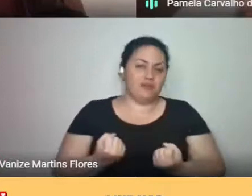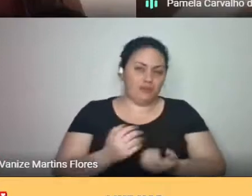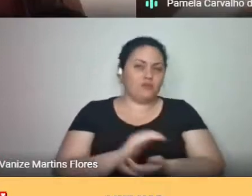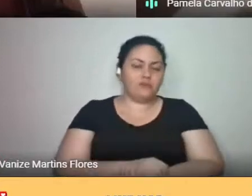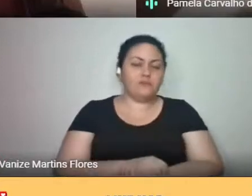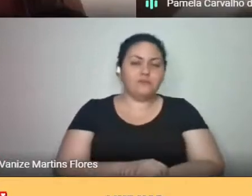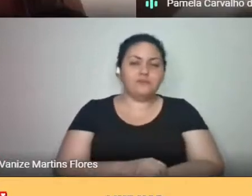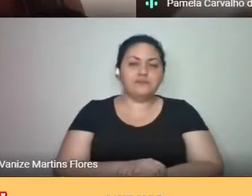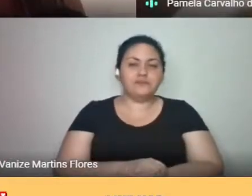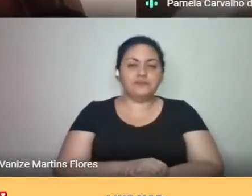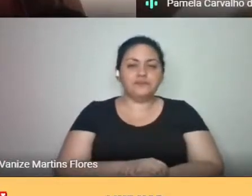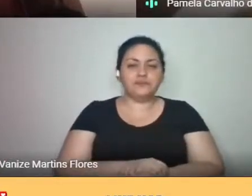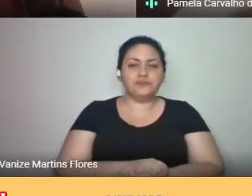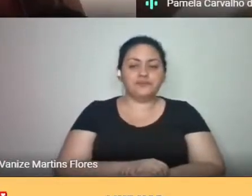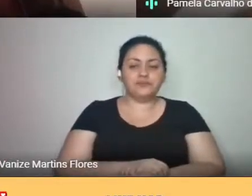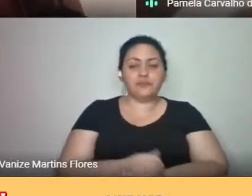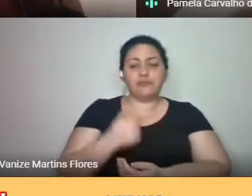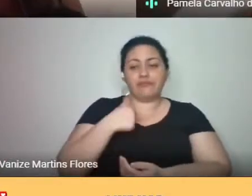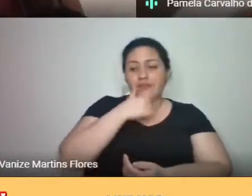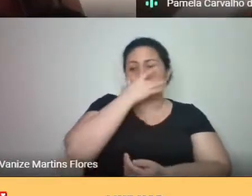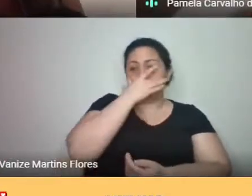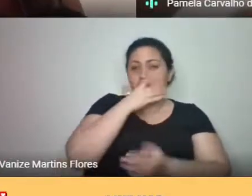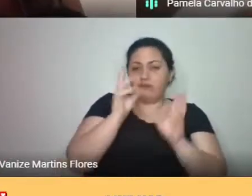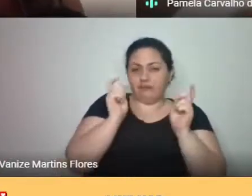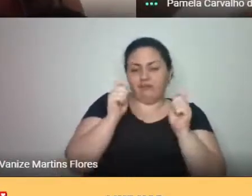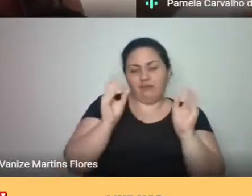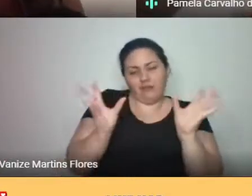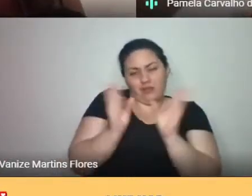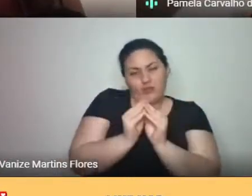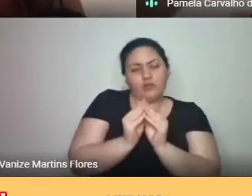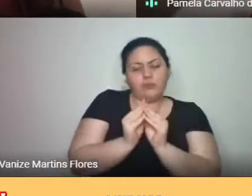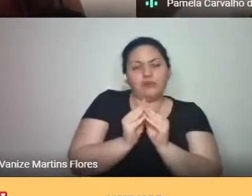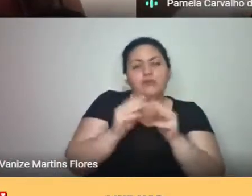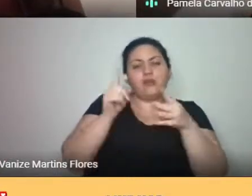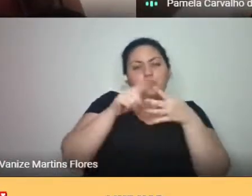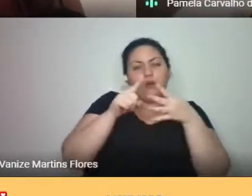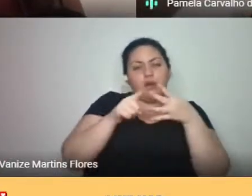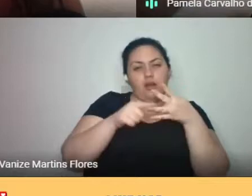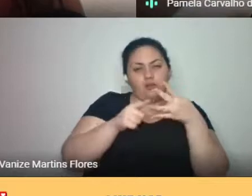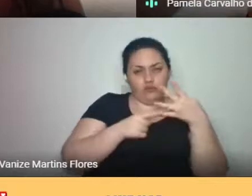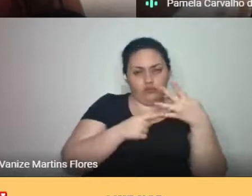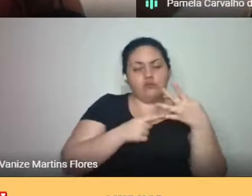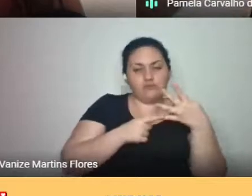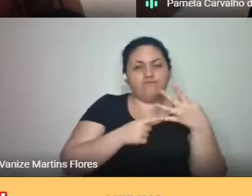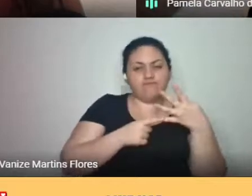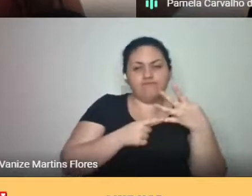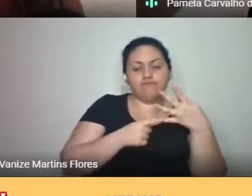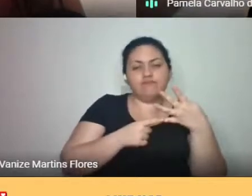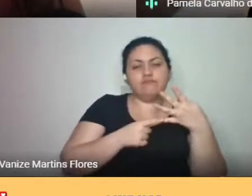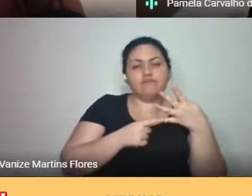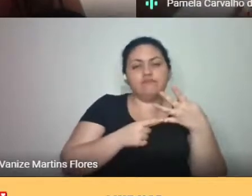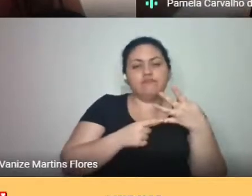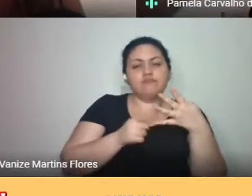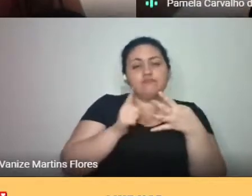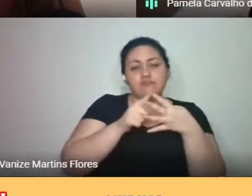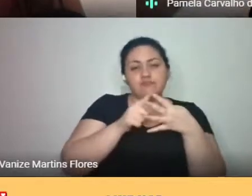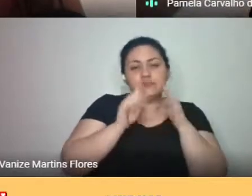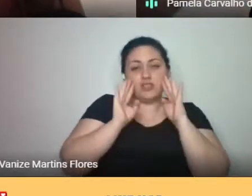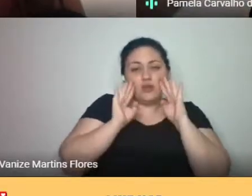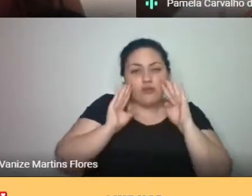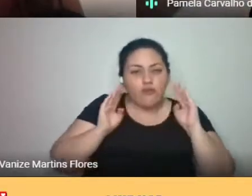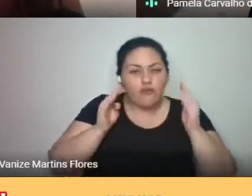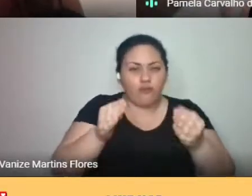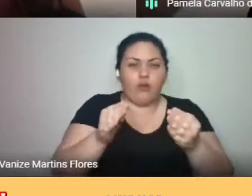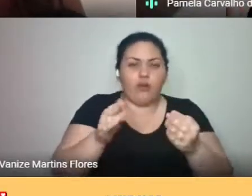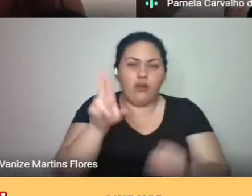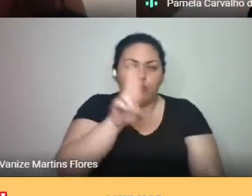para resumir, talvez, a discussão toda em alguns 4 pontos, assim, de que é focar durante o uso que eu preciso